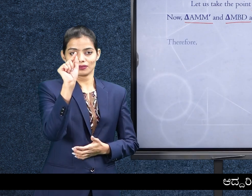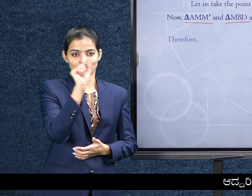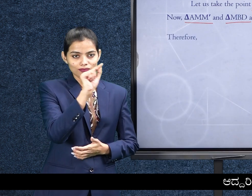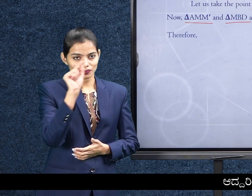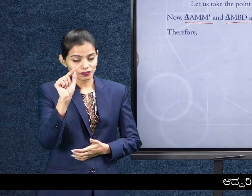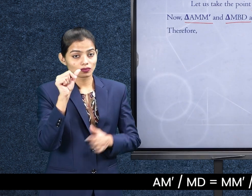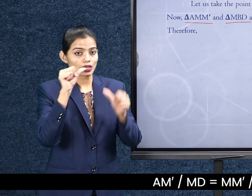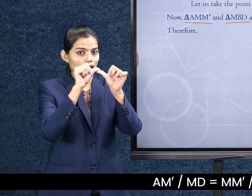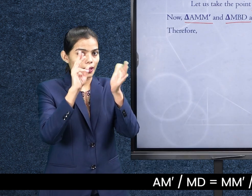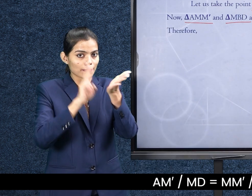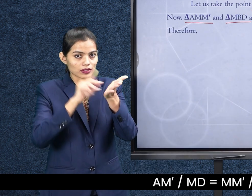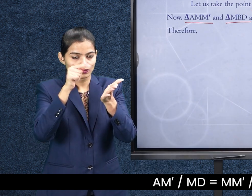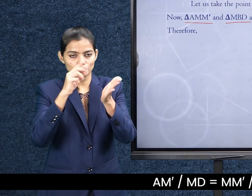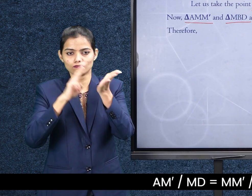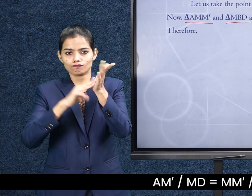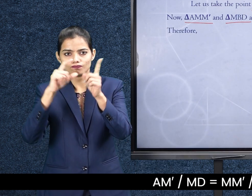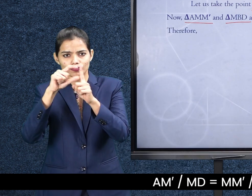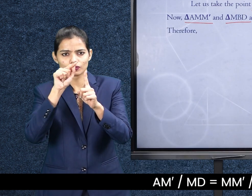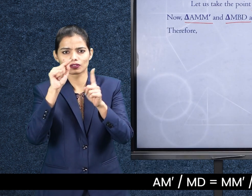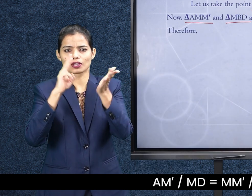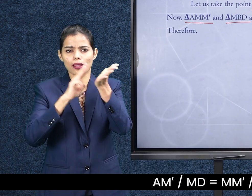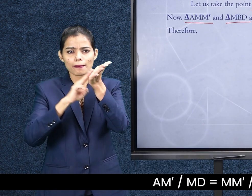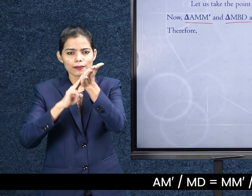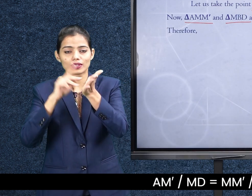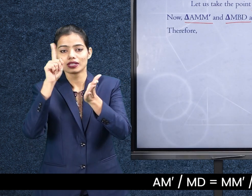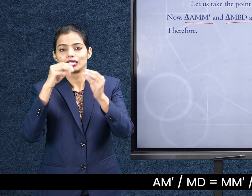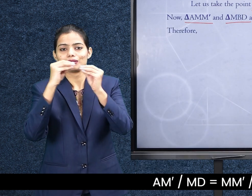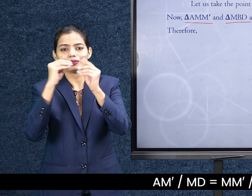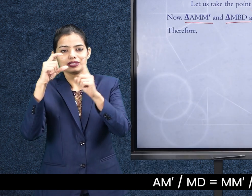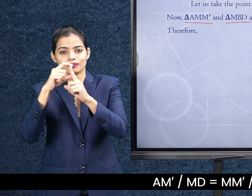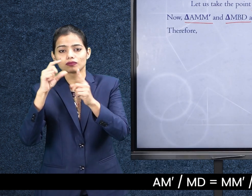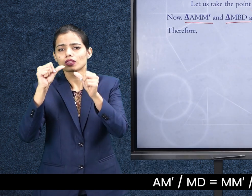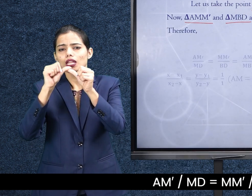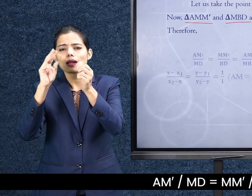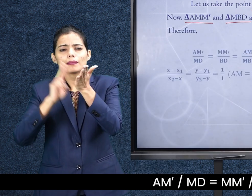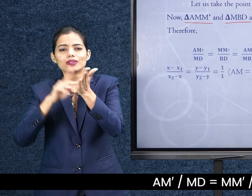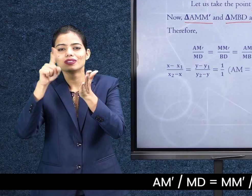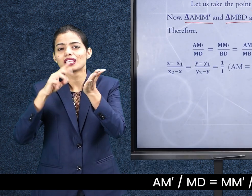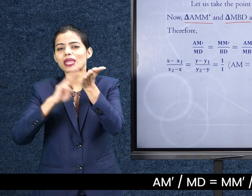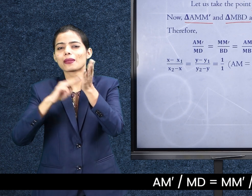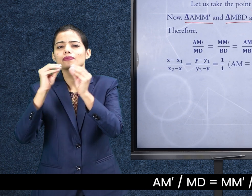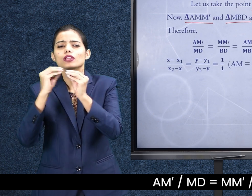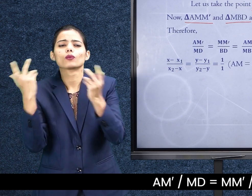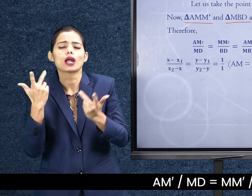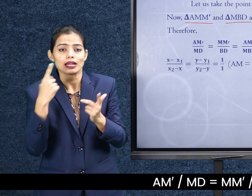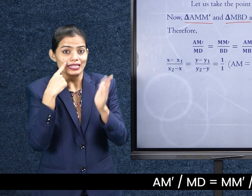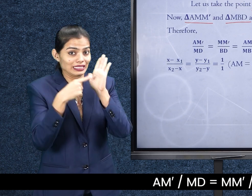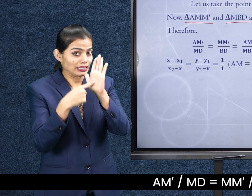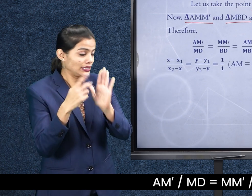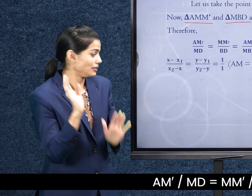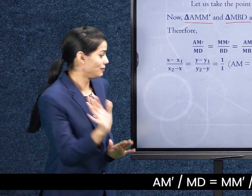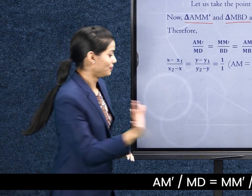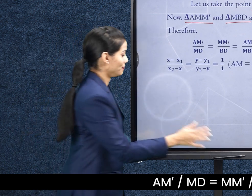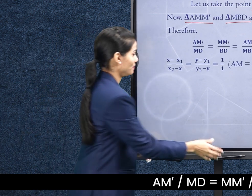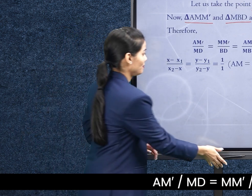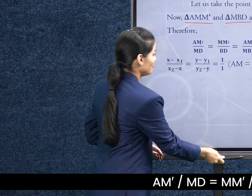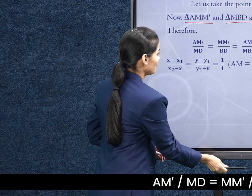ಆದ್ದರಿಂದ AM by MD is equal to MM by BD is equal to AM by MB.